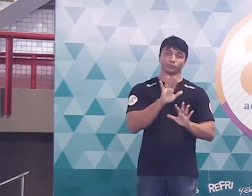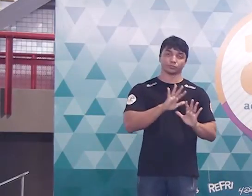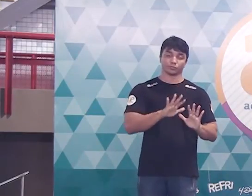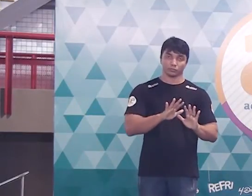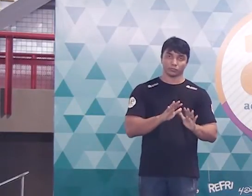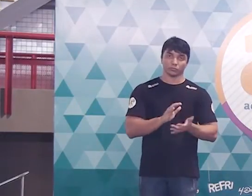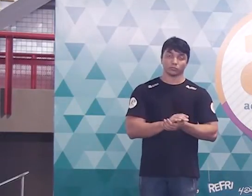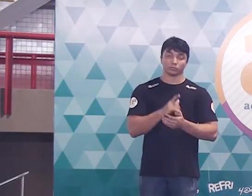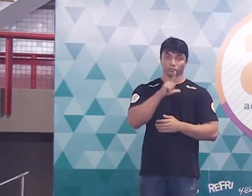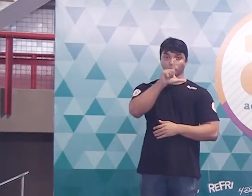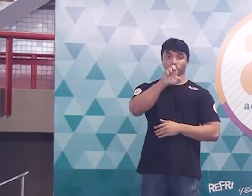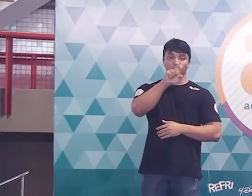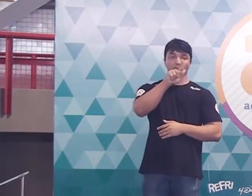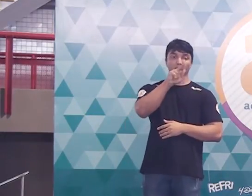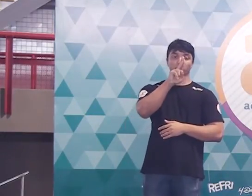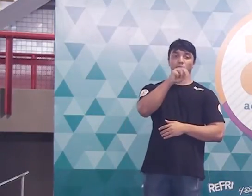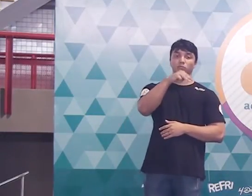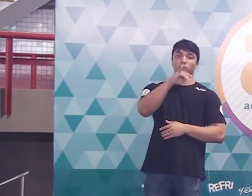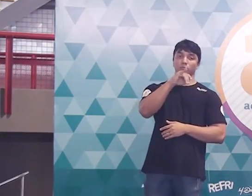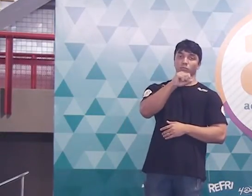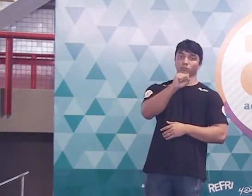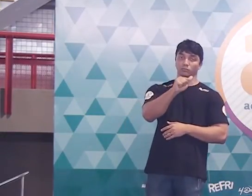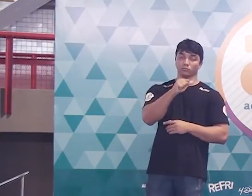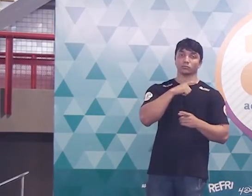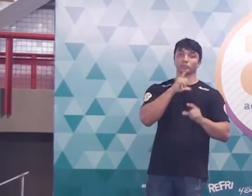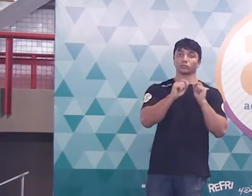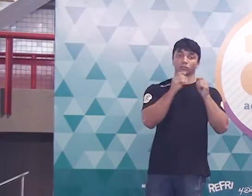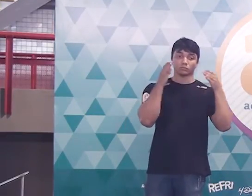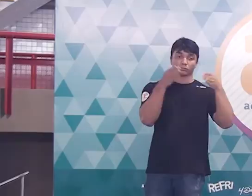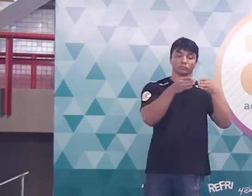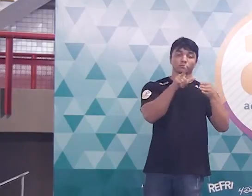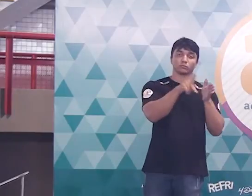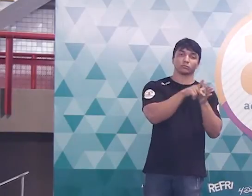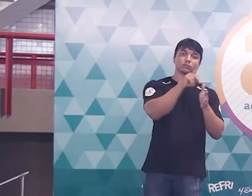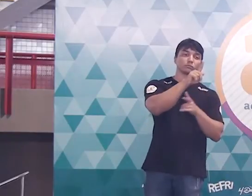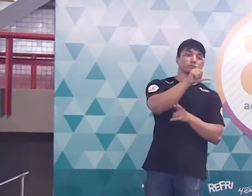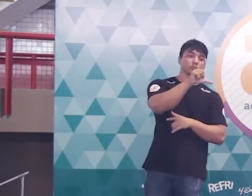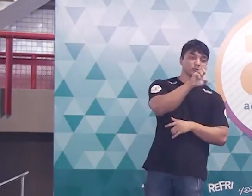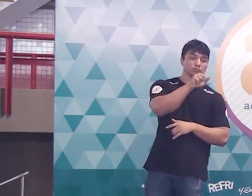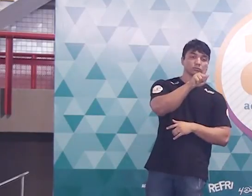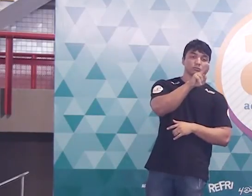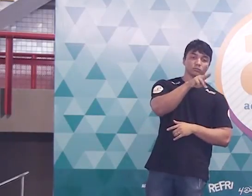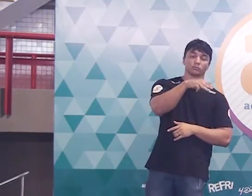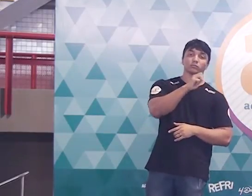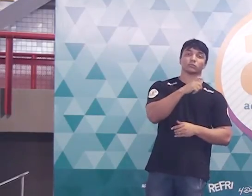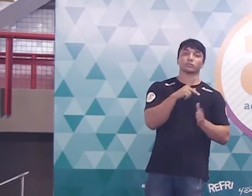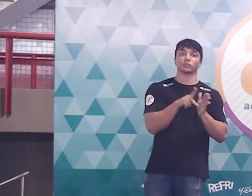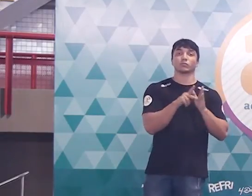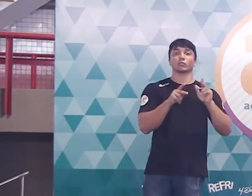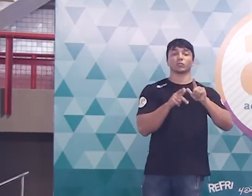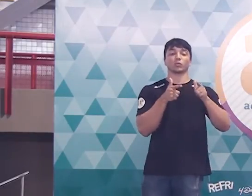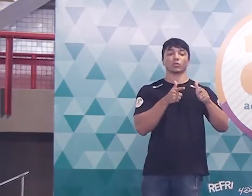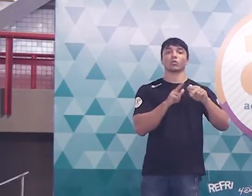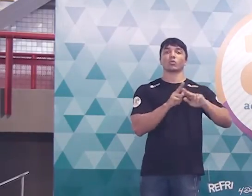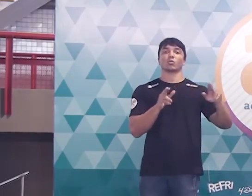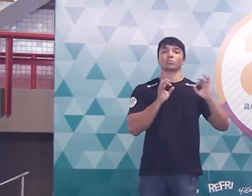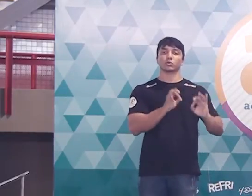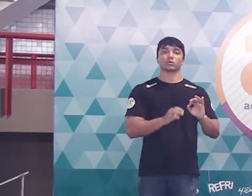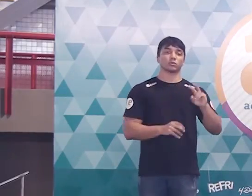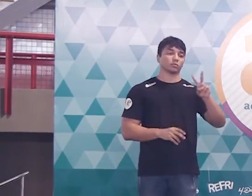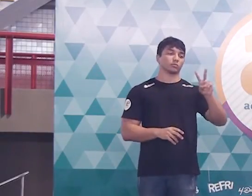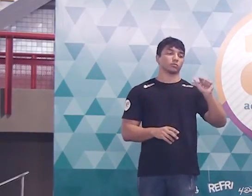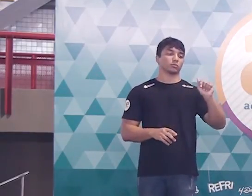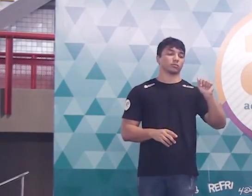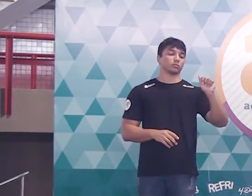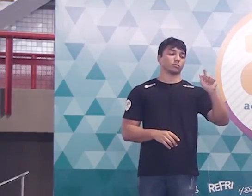leguminosas. Leguminosas são plantas que têm como fruto o legume. E o legume, na verdade, é chamado o quê? Vagem.